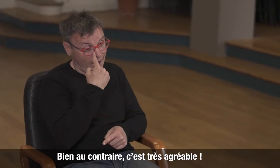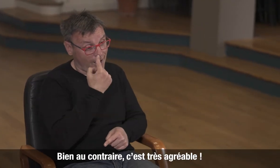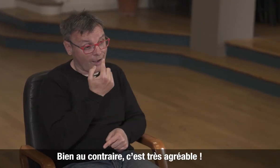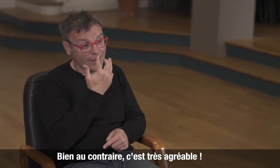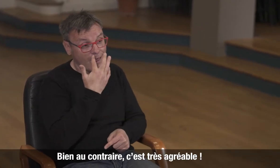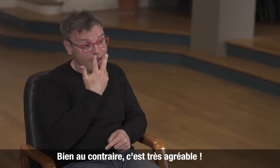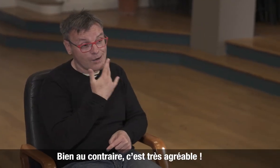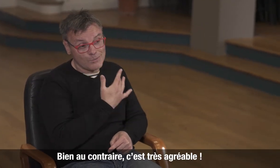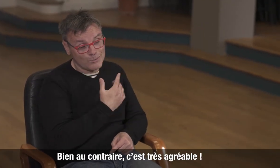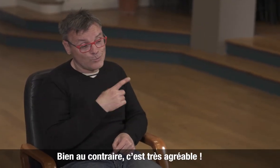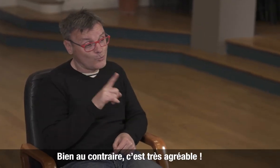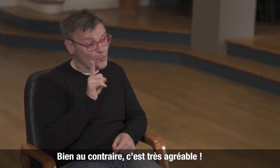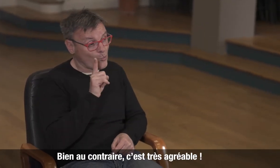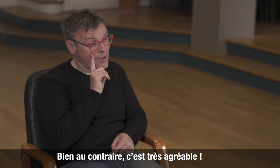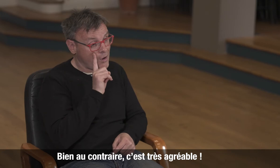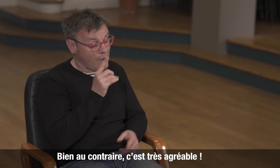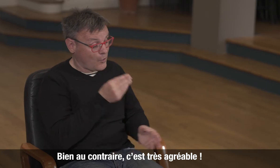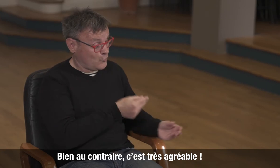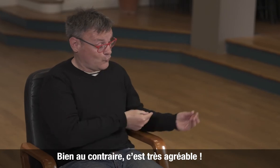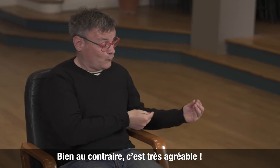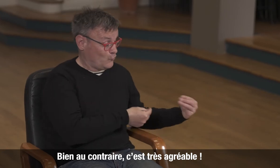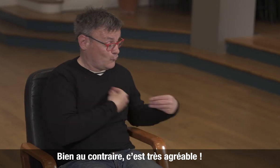Alors, bien au contraire, c'est très agréable.